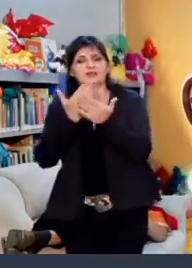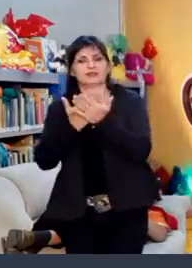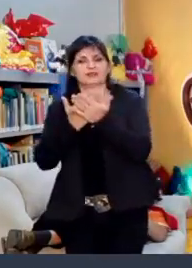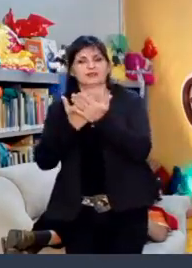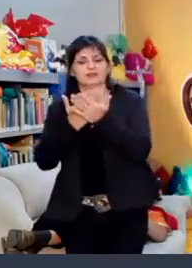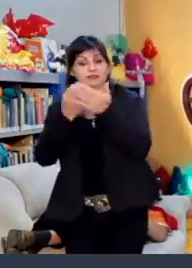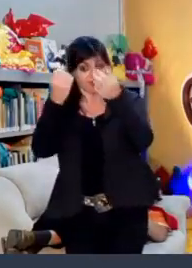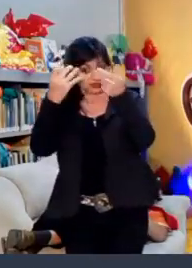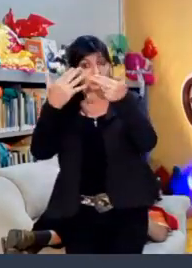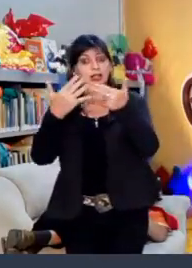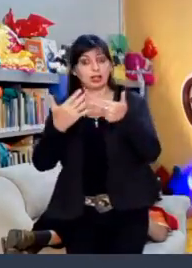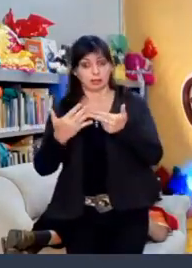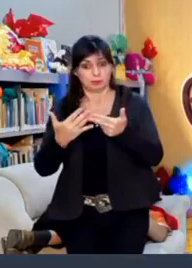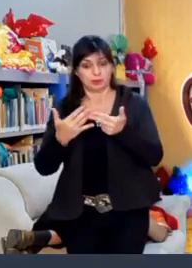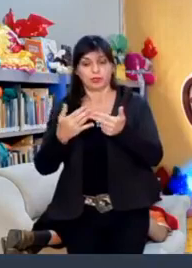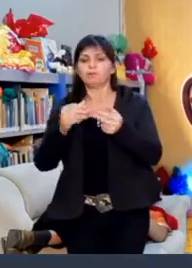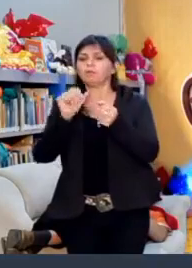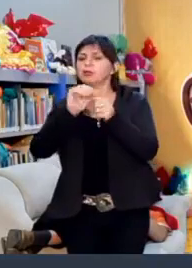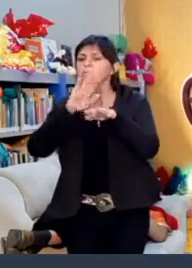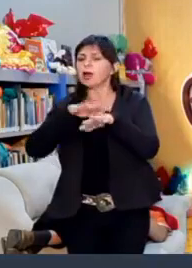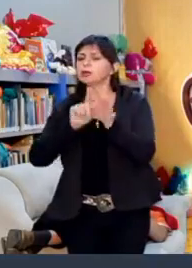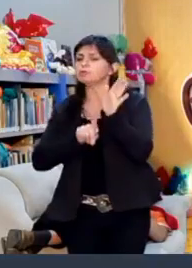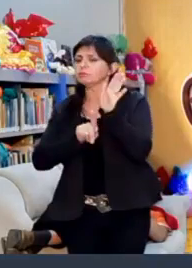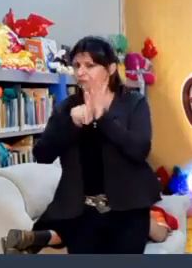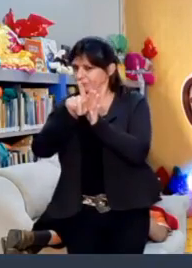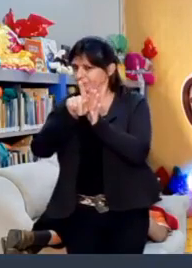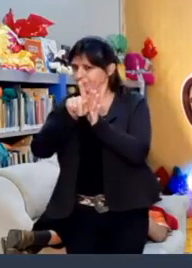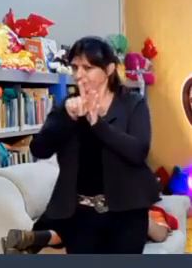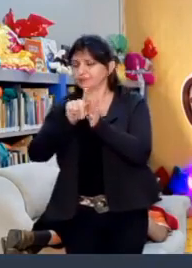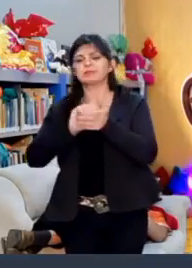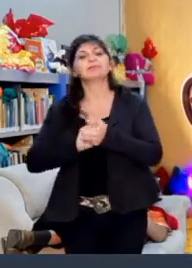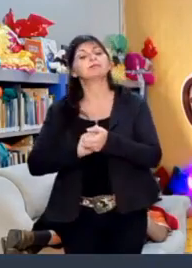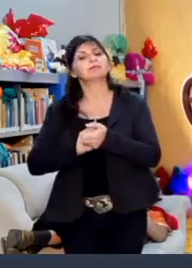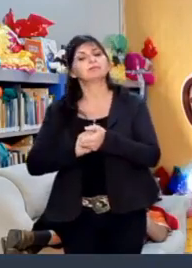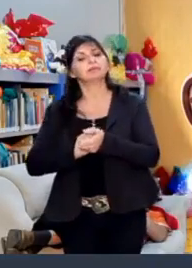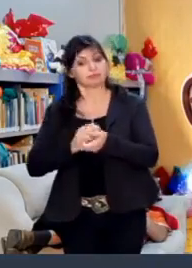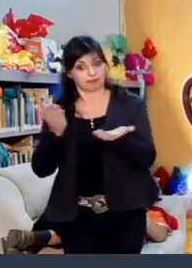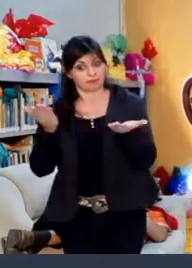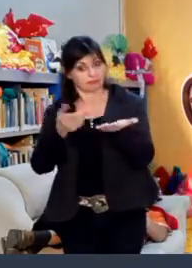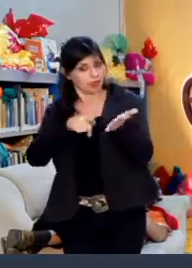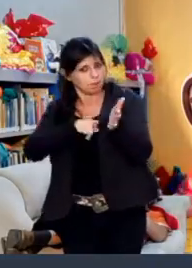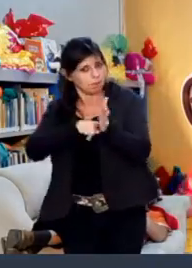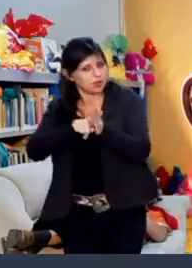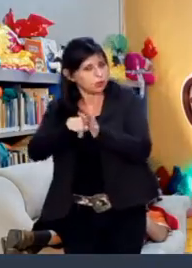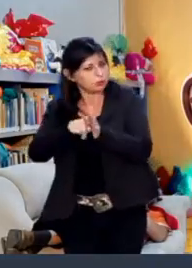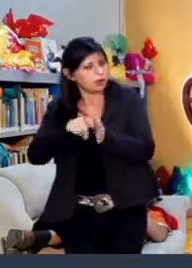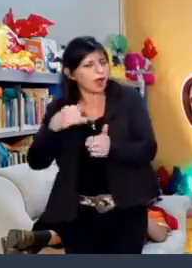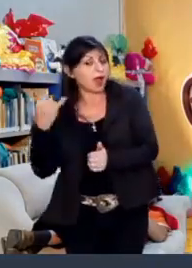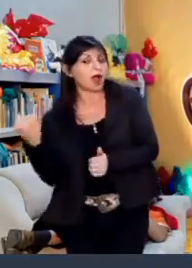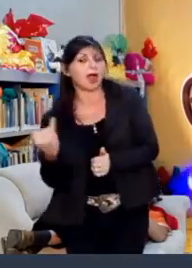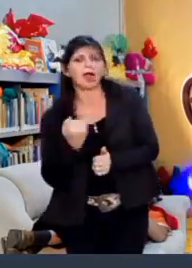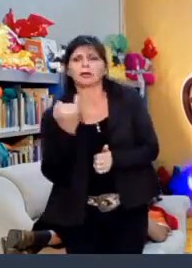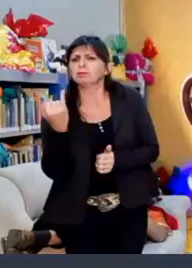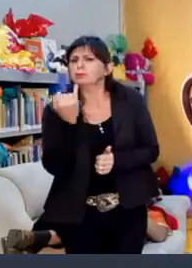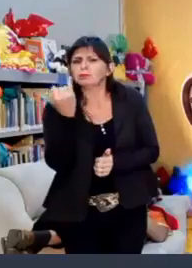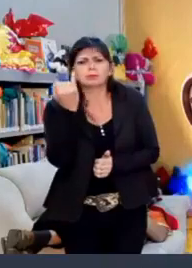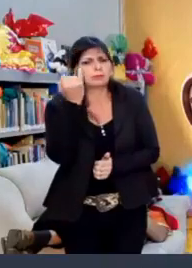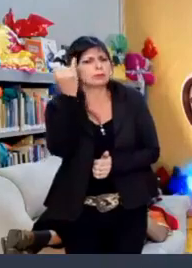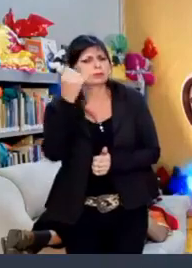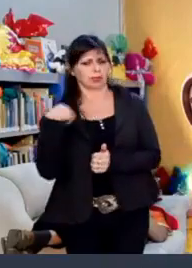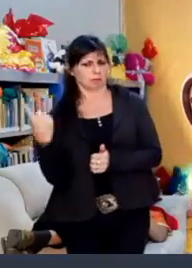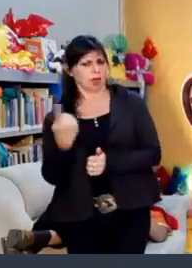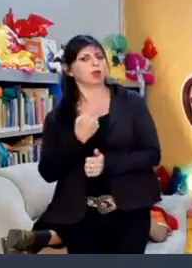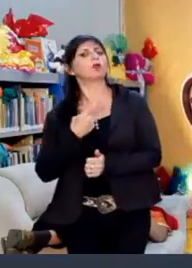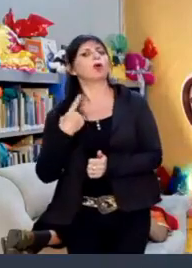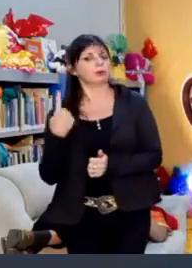porque eu vou fazer mais uma pergunta. E essa, ela é fundamental, ela é muito importante para